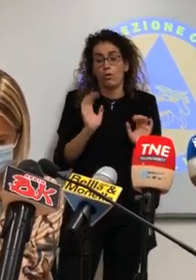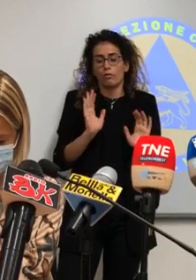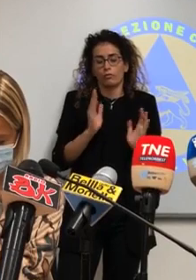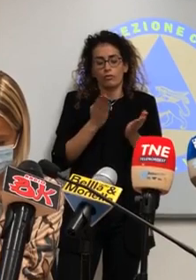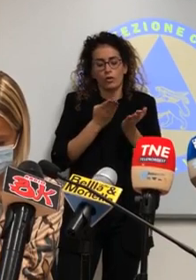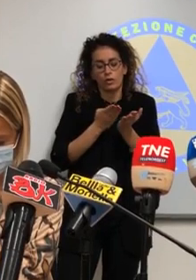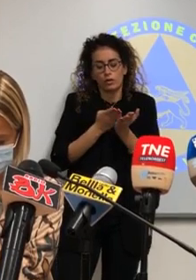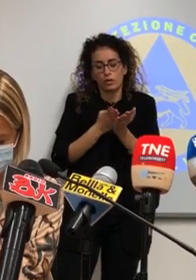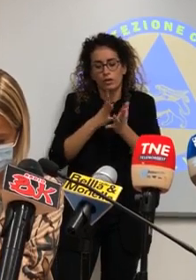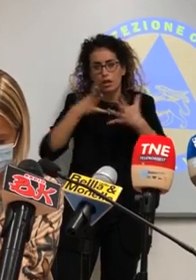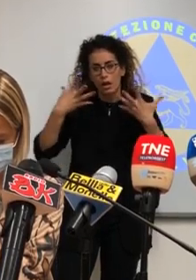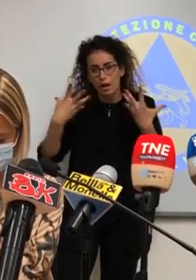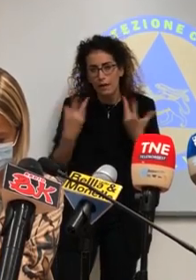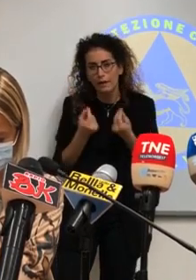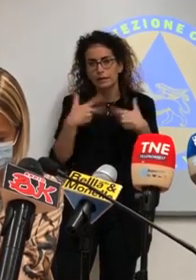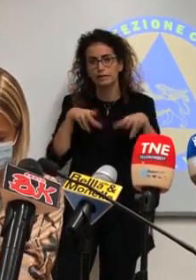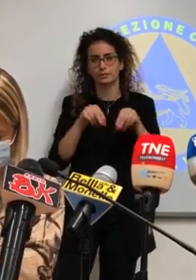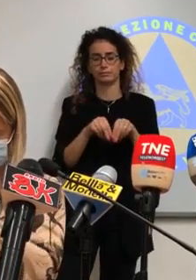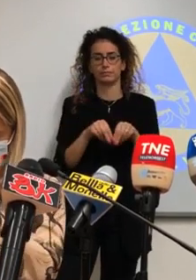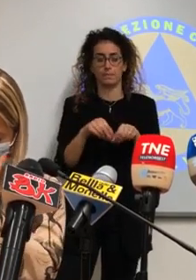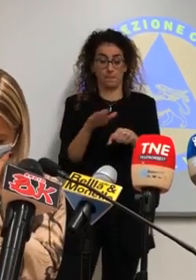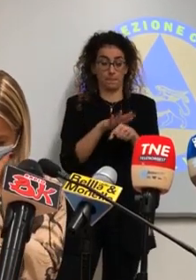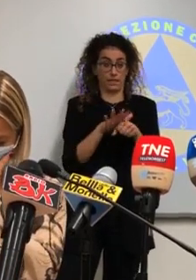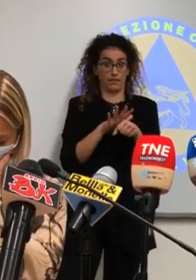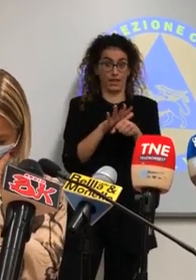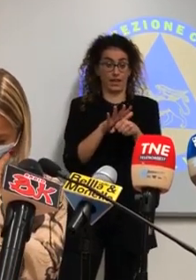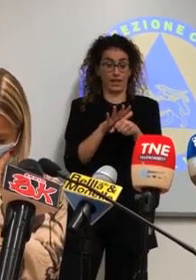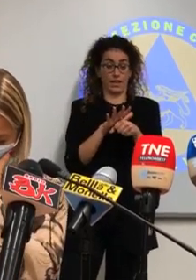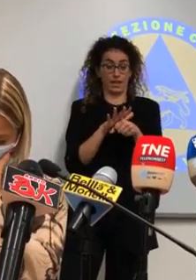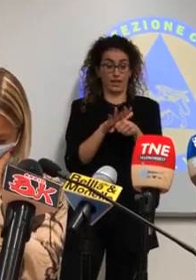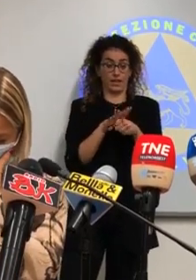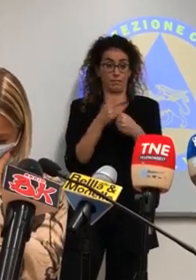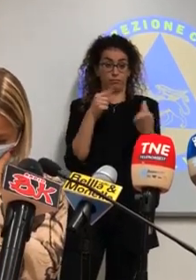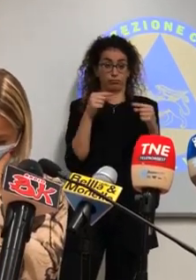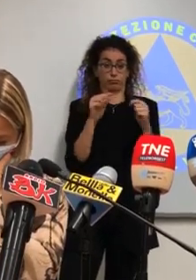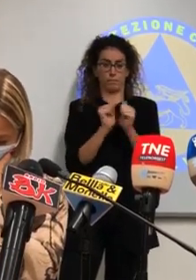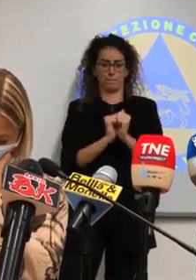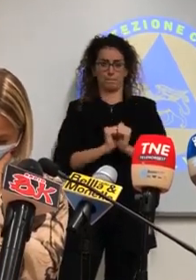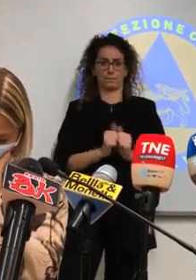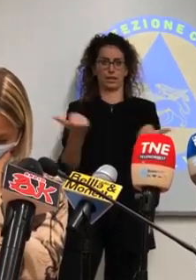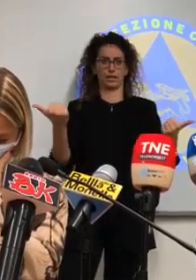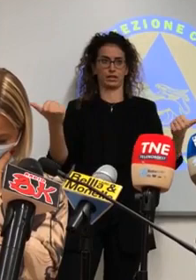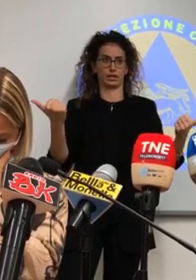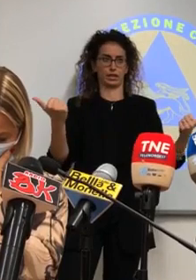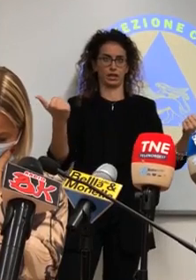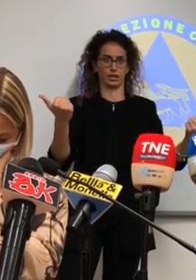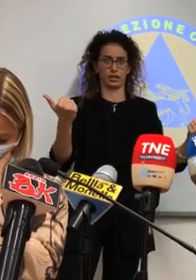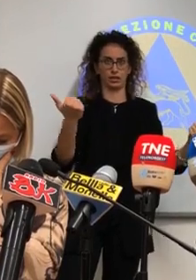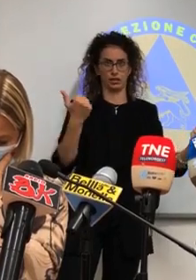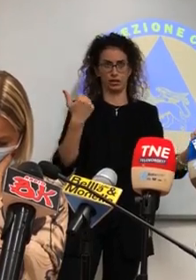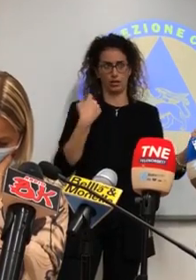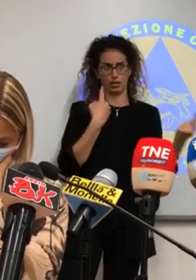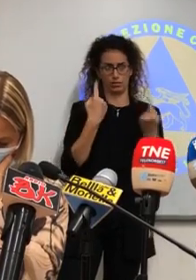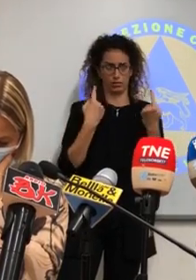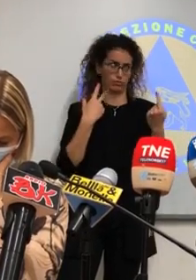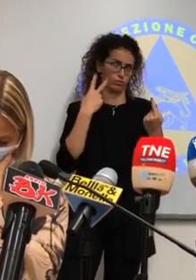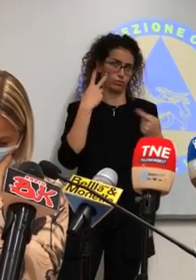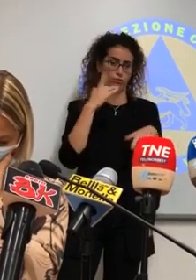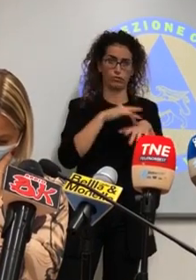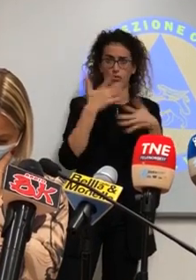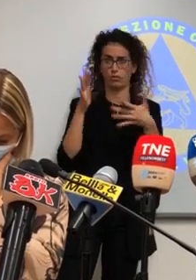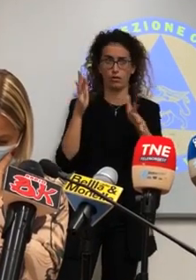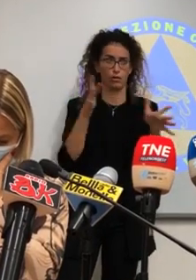assieme. Vedere famiglie spaccate a metà da questi dibattiti, le avete conosciute tutte queste situazioni,